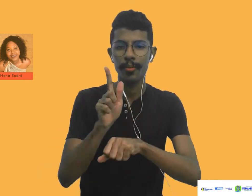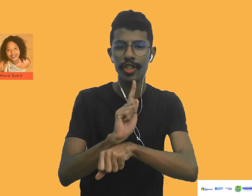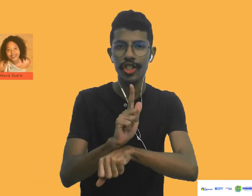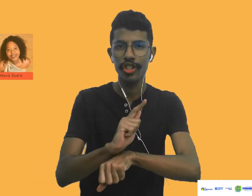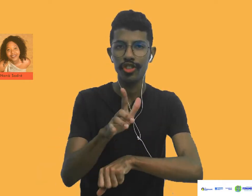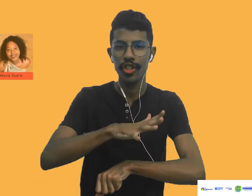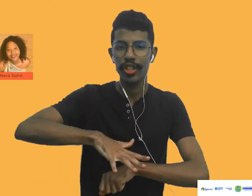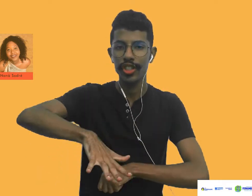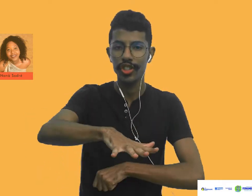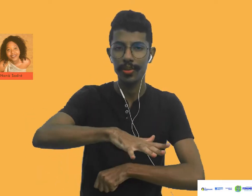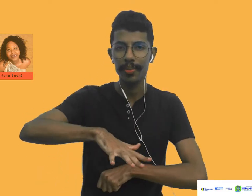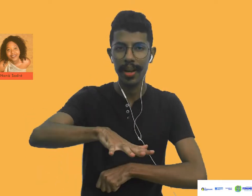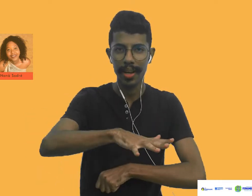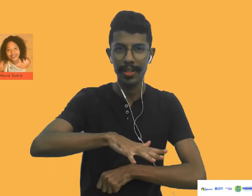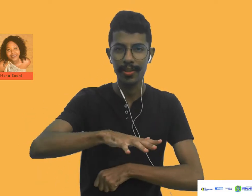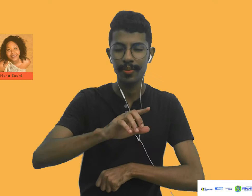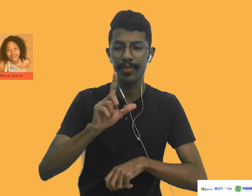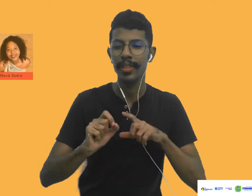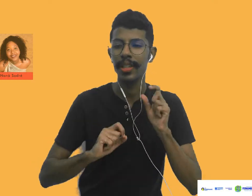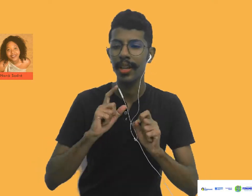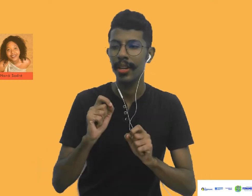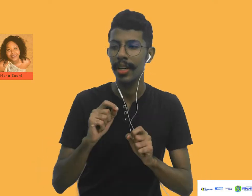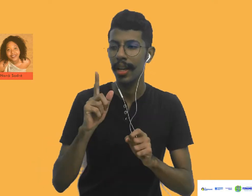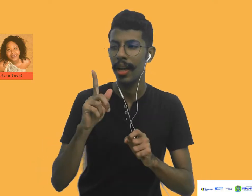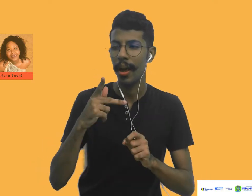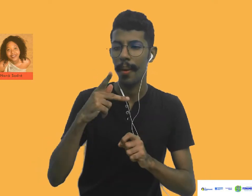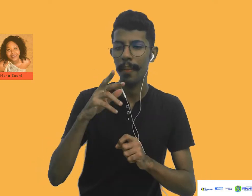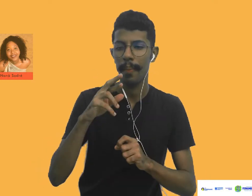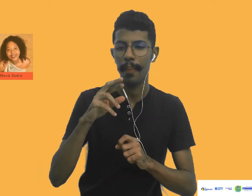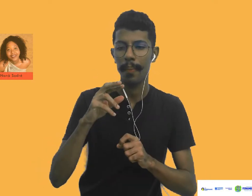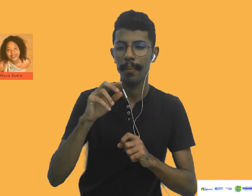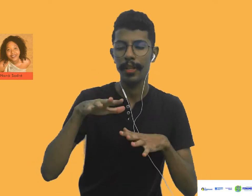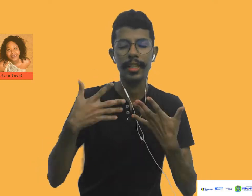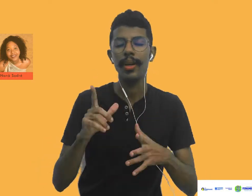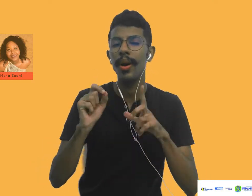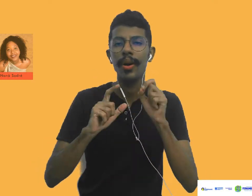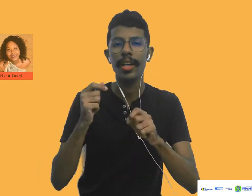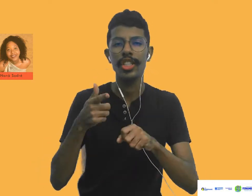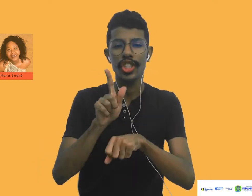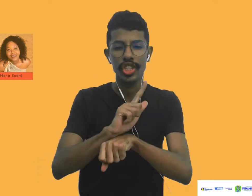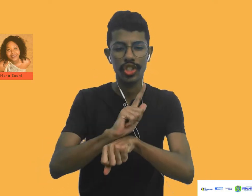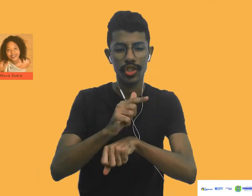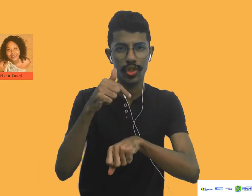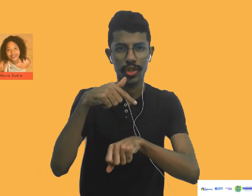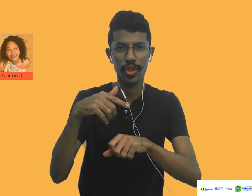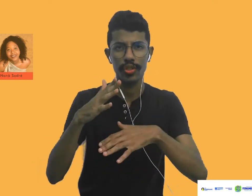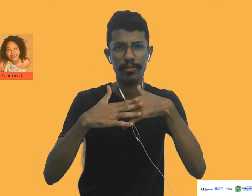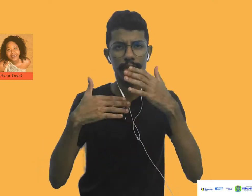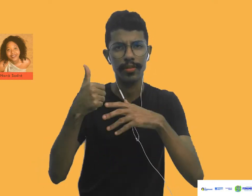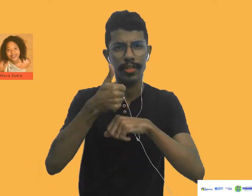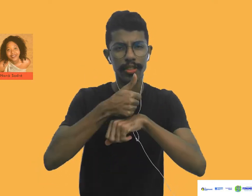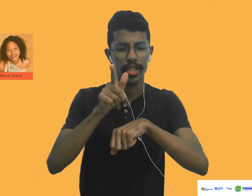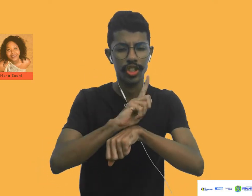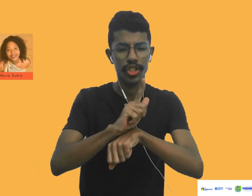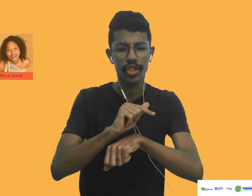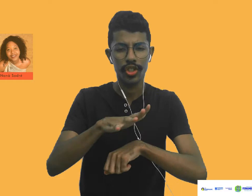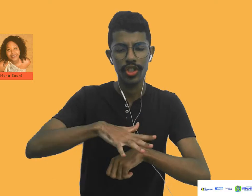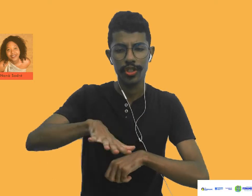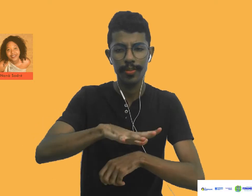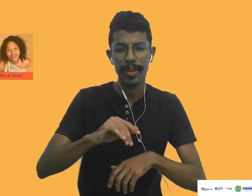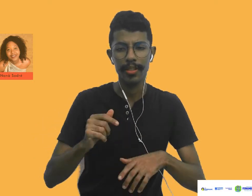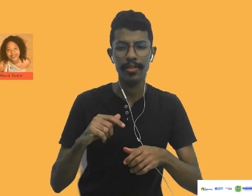um grupo político, né, um grupo de gestores de espaços. Então, foram gestores de espaços que se uniram